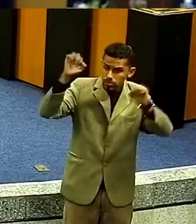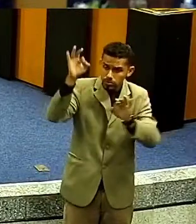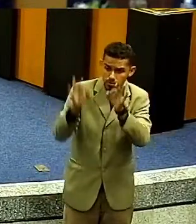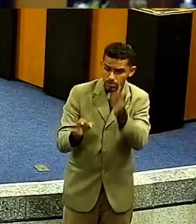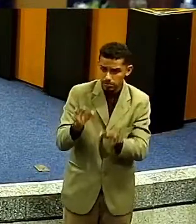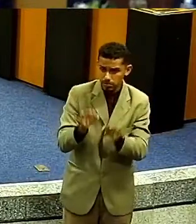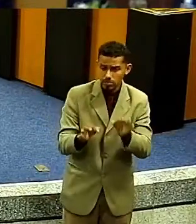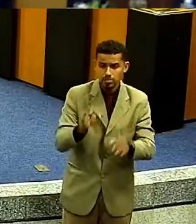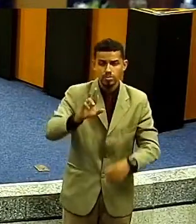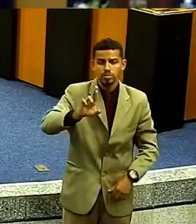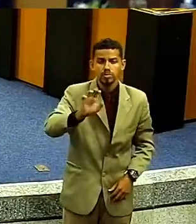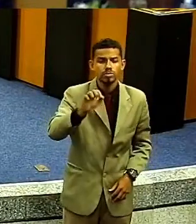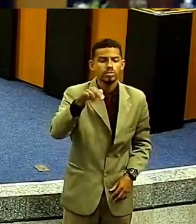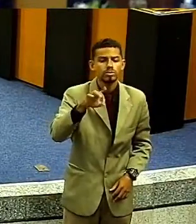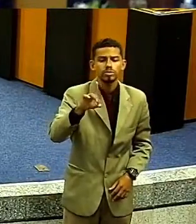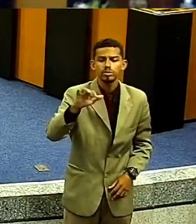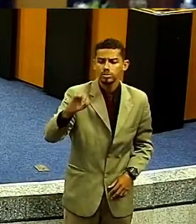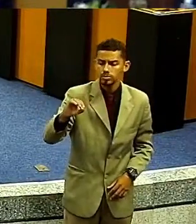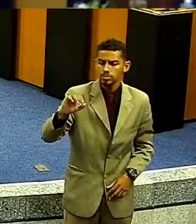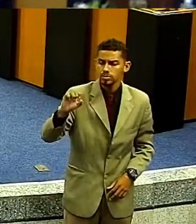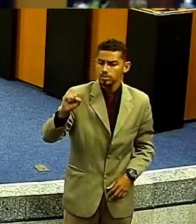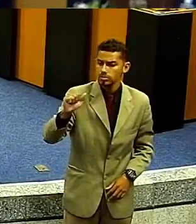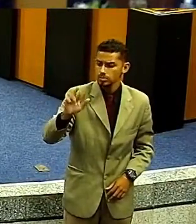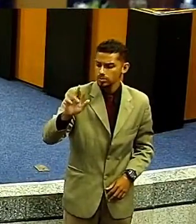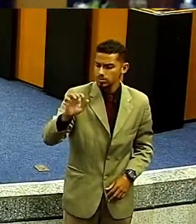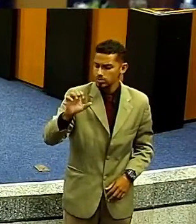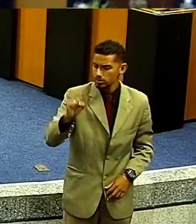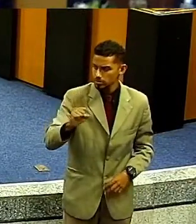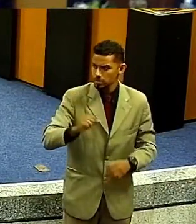Justiça Reinaldo Soares da